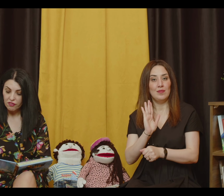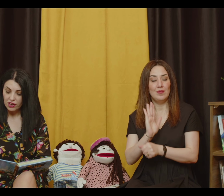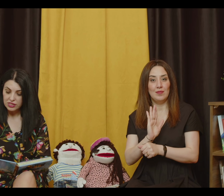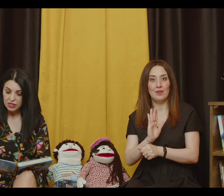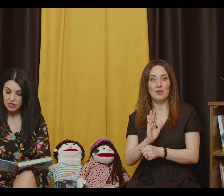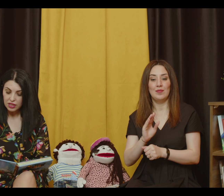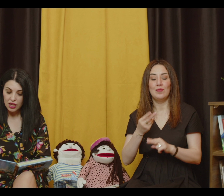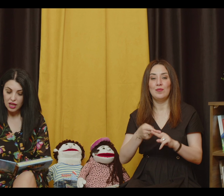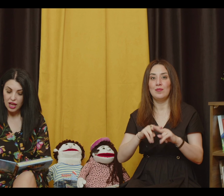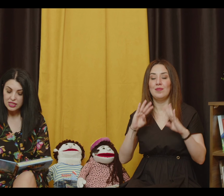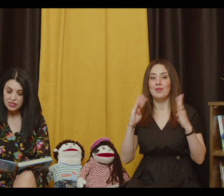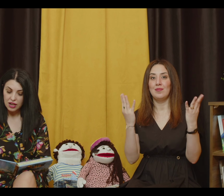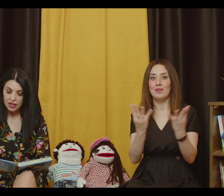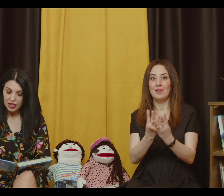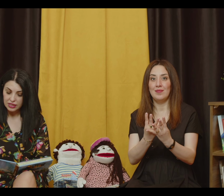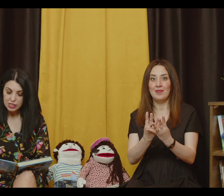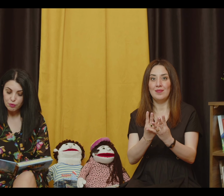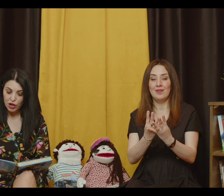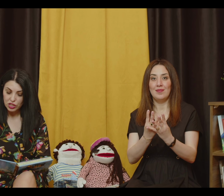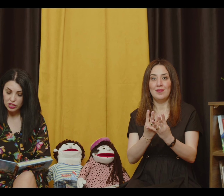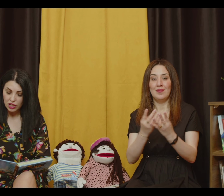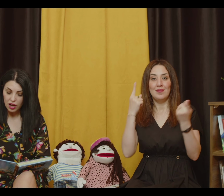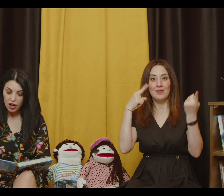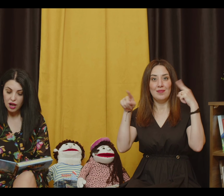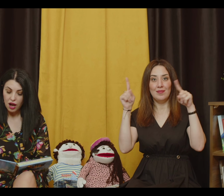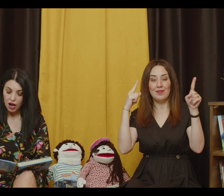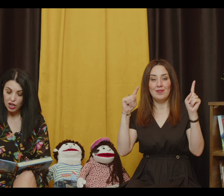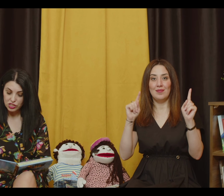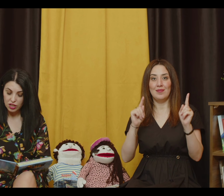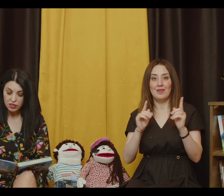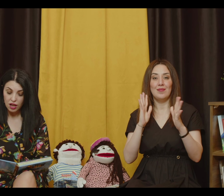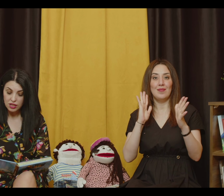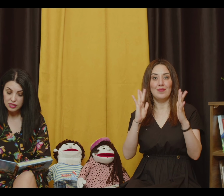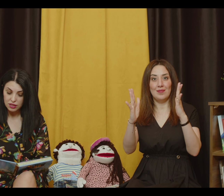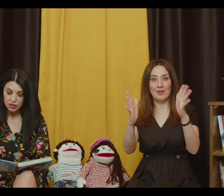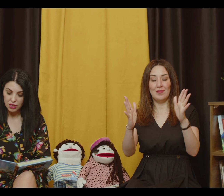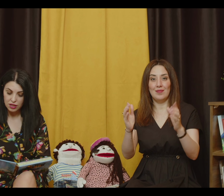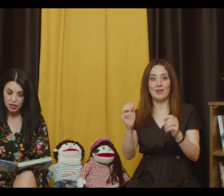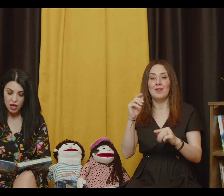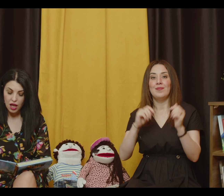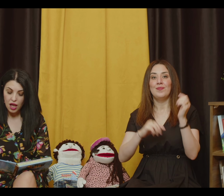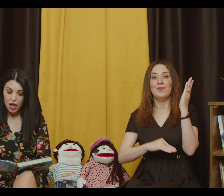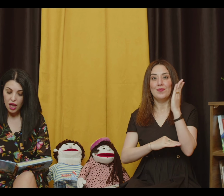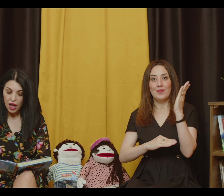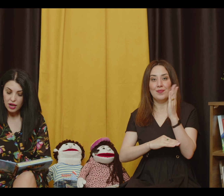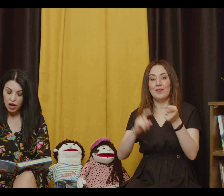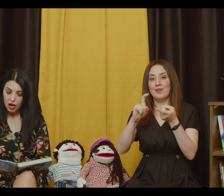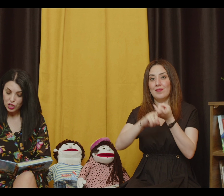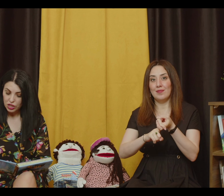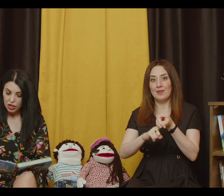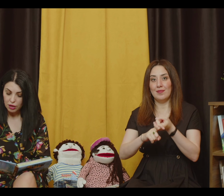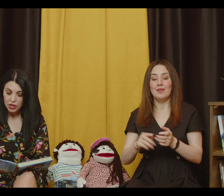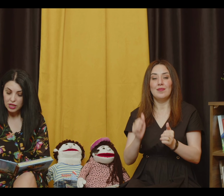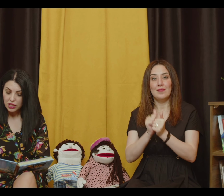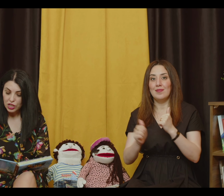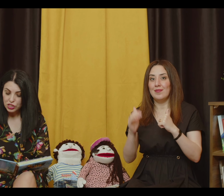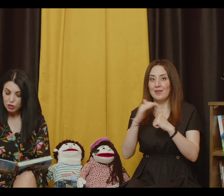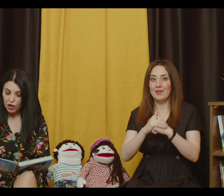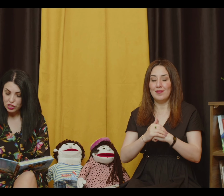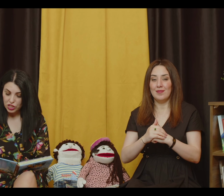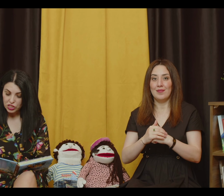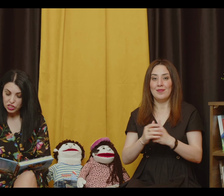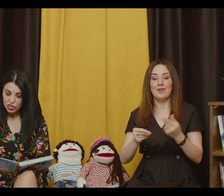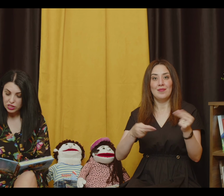bu qəfəsi əsrarəngiz bağçada ağacdan assınlar. Hər axşam